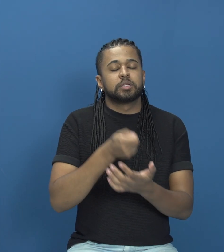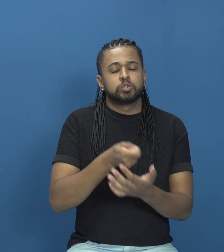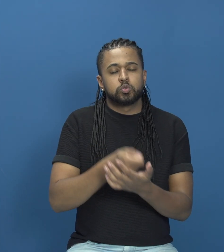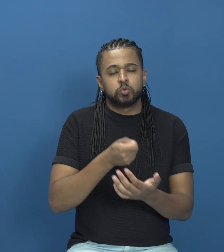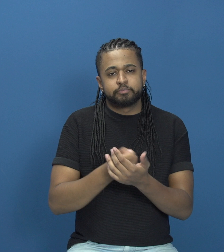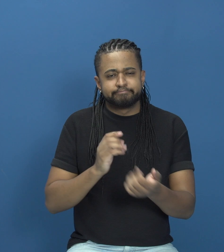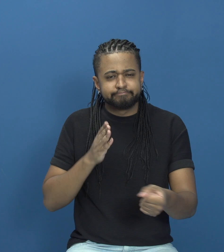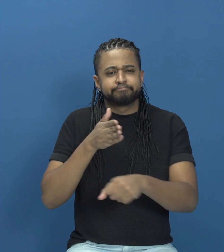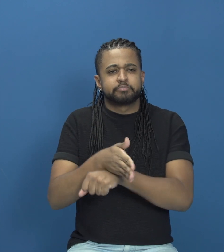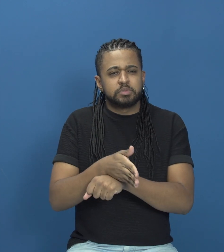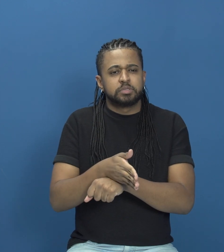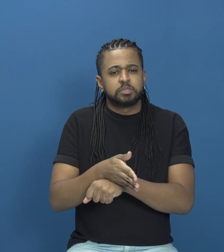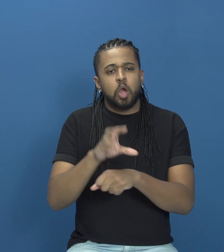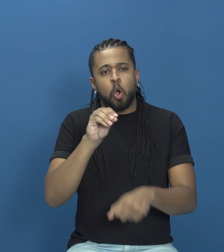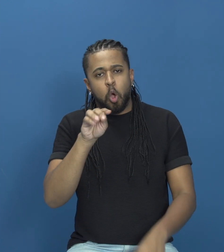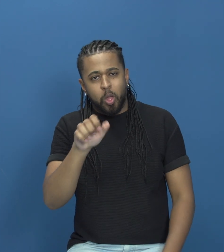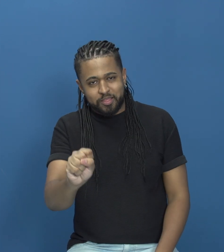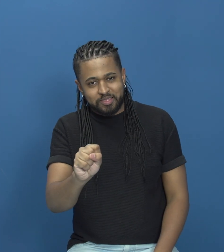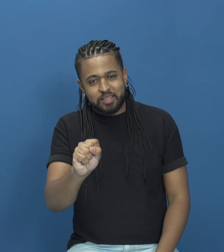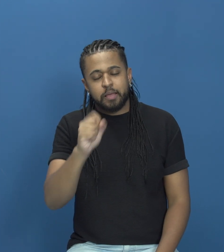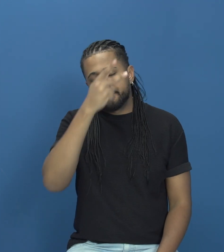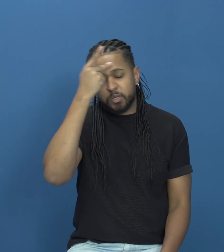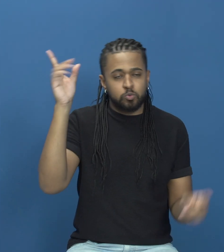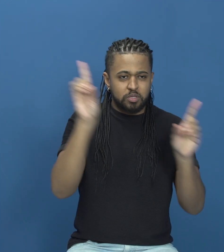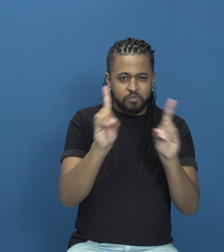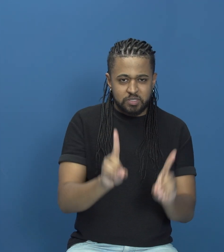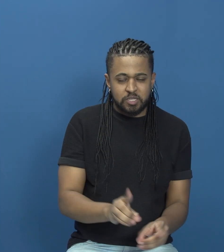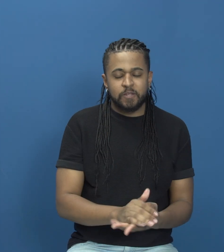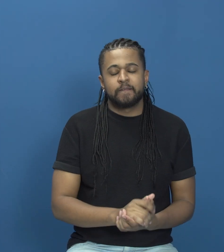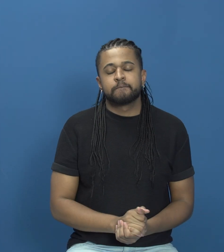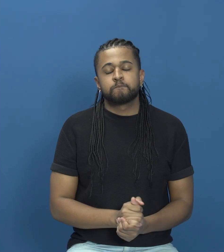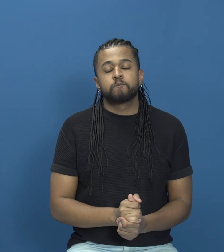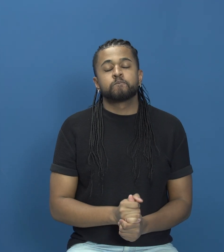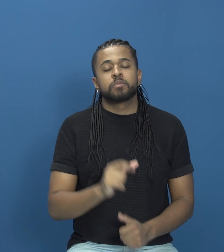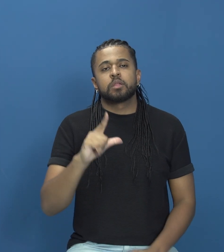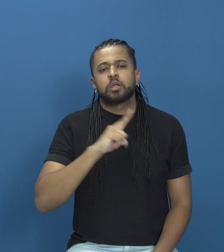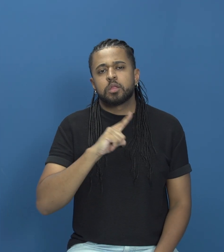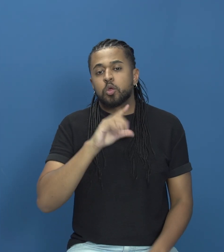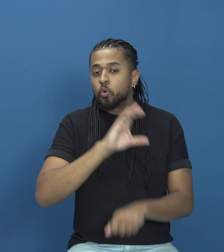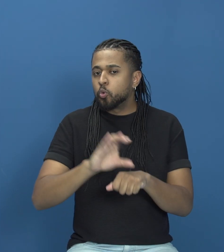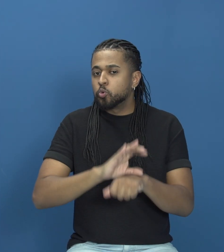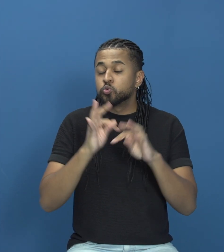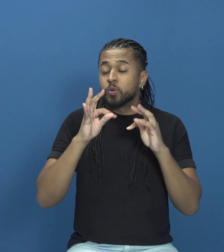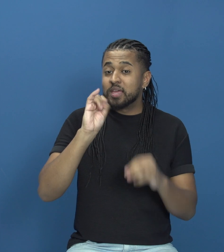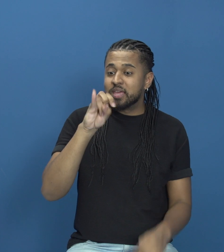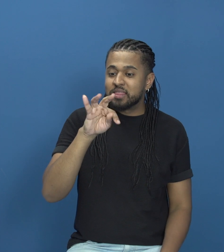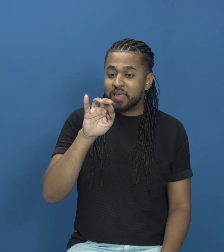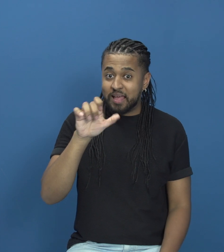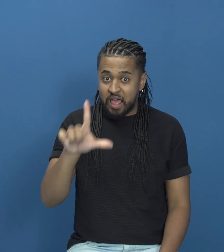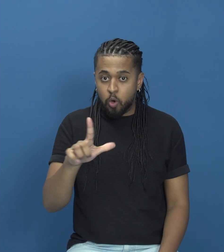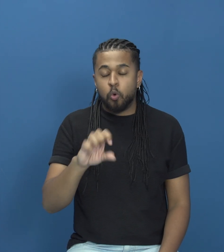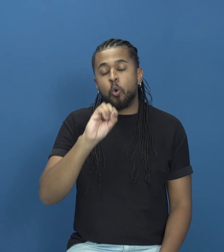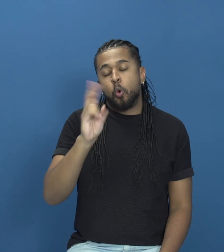obrigatórios para ingresso nas cotas destinadas à pessoa com deficiência, a condição do curso integral